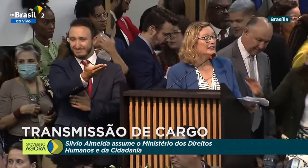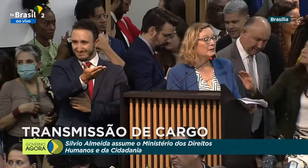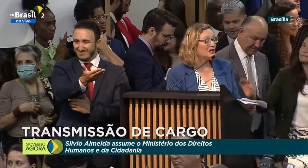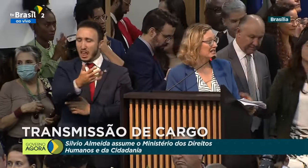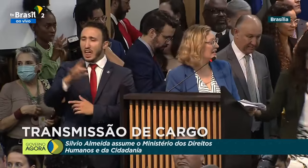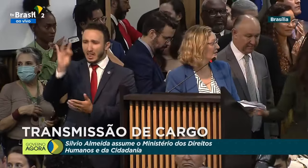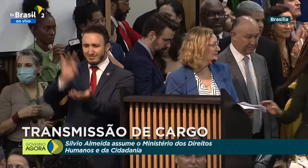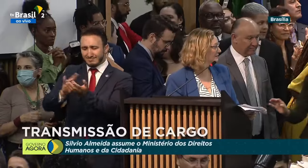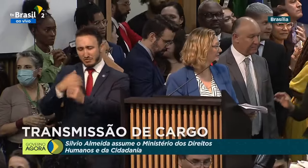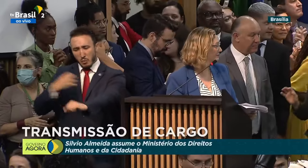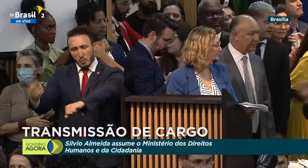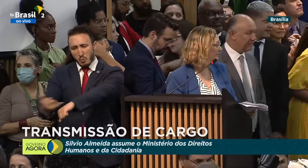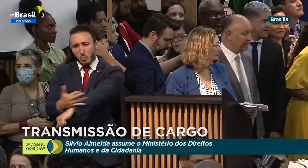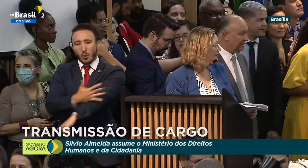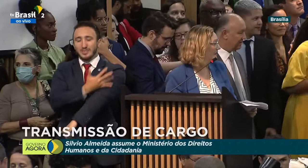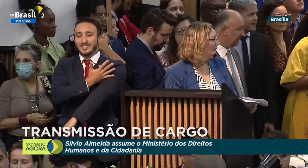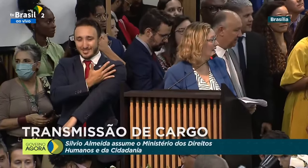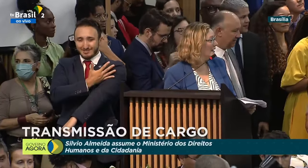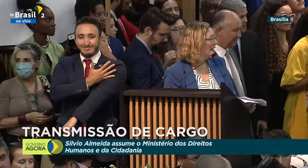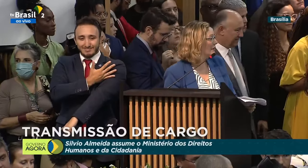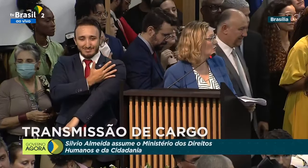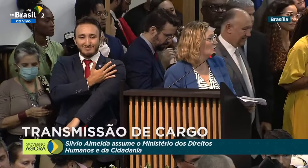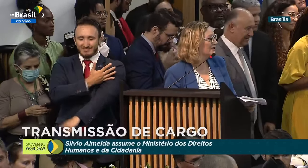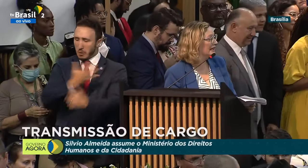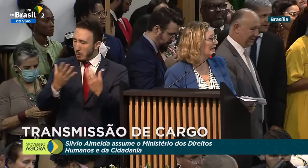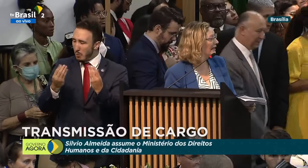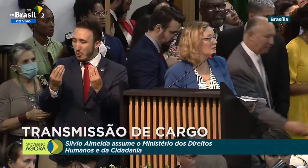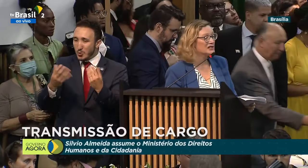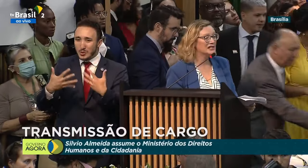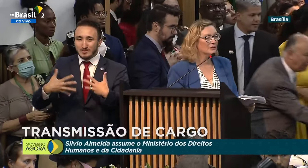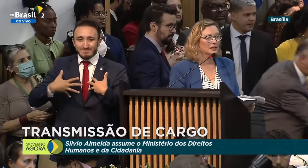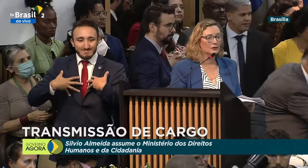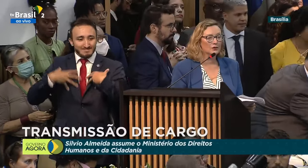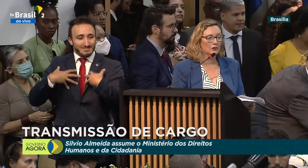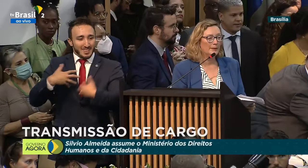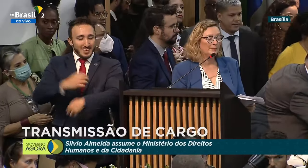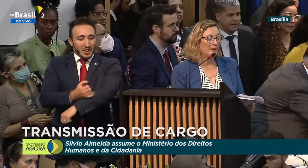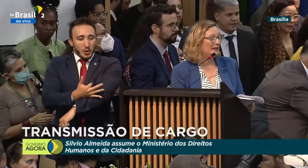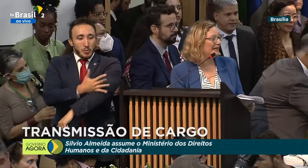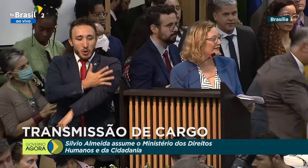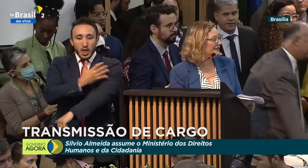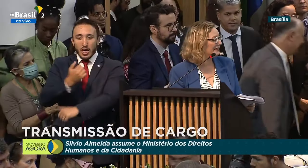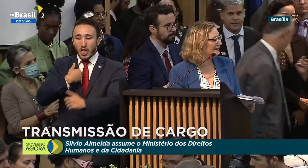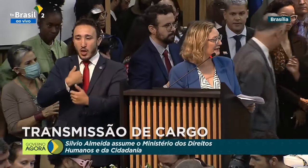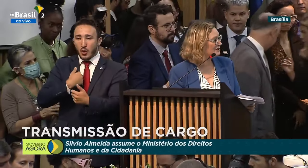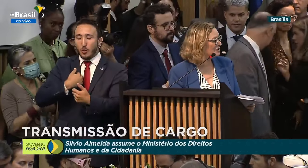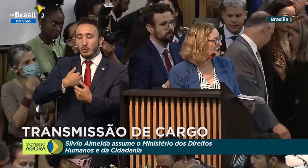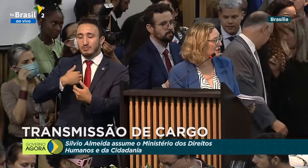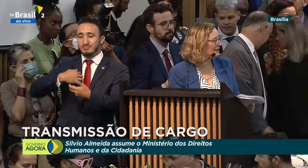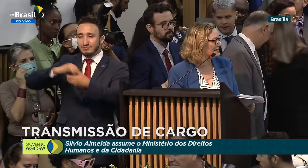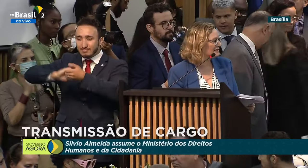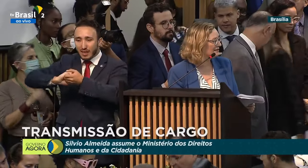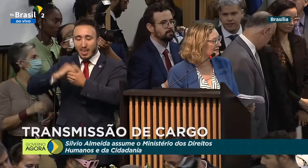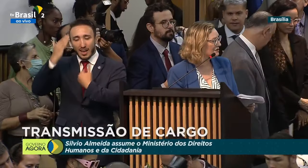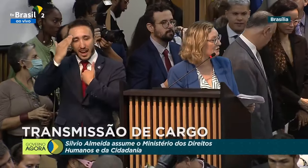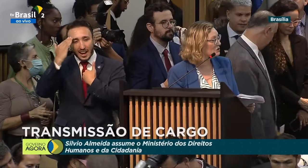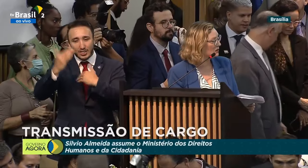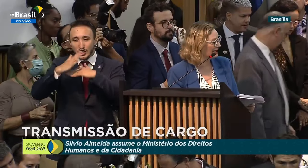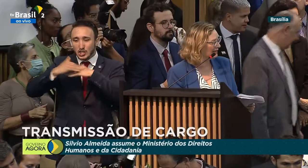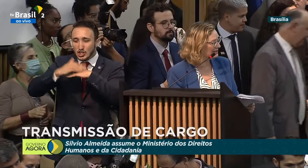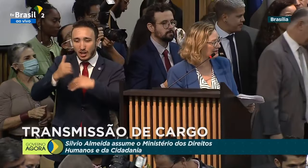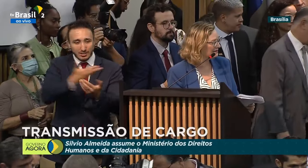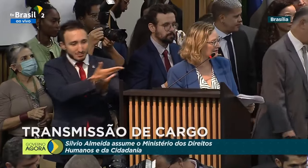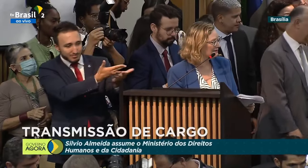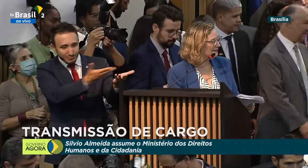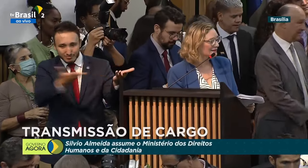é com muita emoção é com muita emoção que eu ocupo a palavra e agradeço a gentileza de